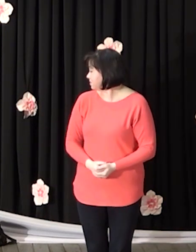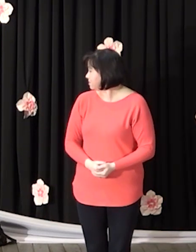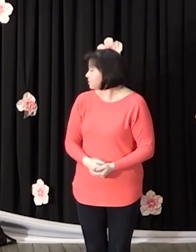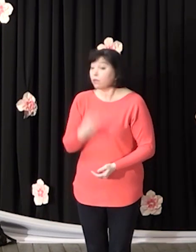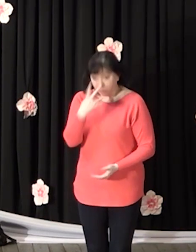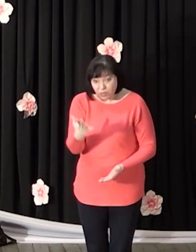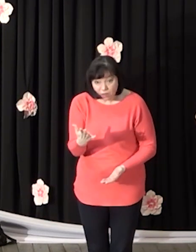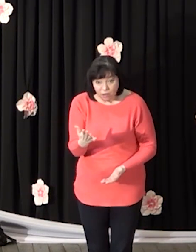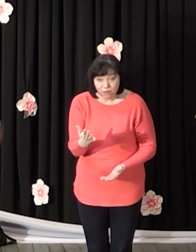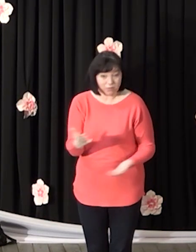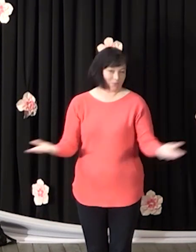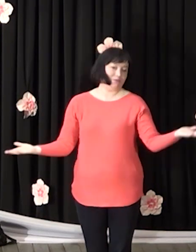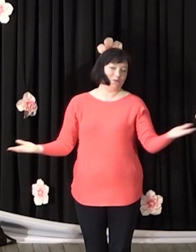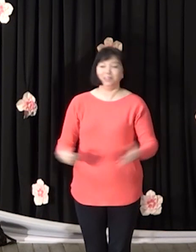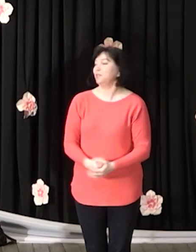S-a văzut?